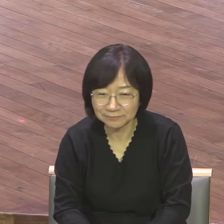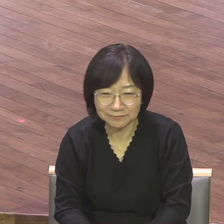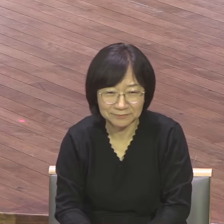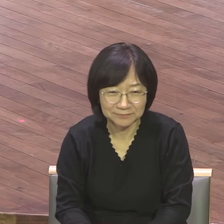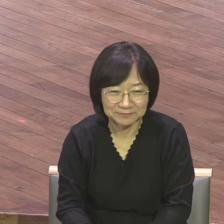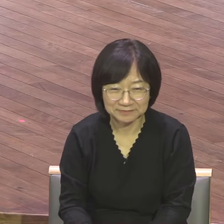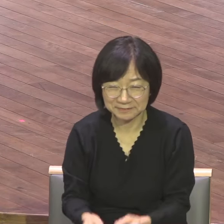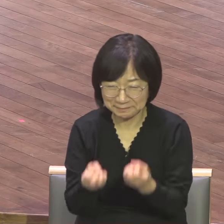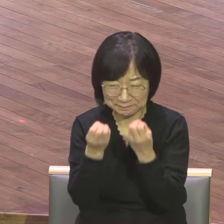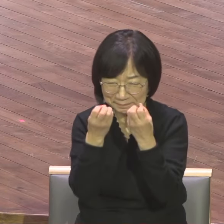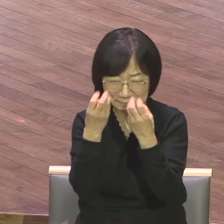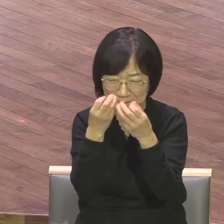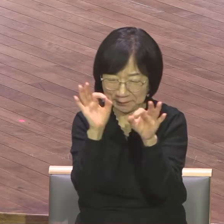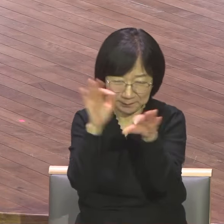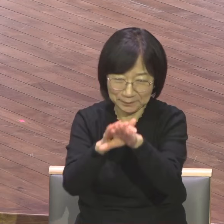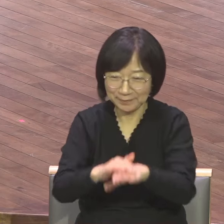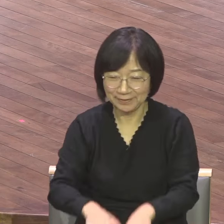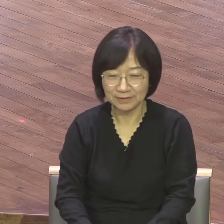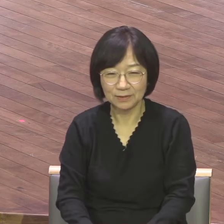생기가 없어. 생기가 없어.